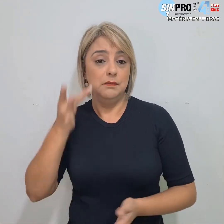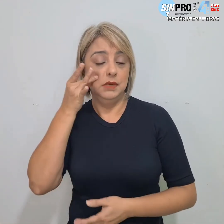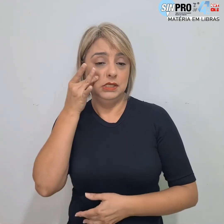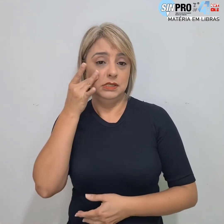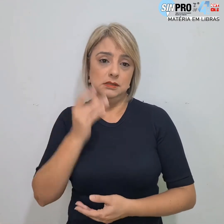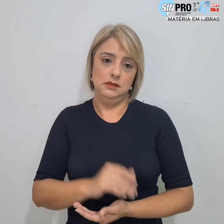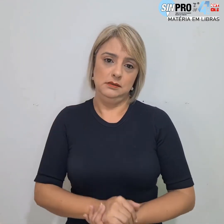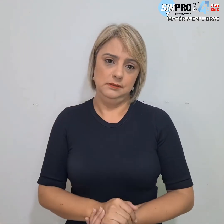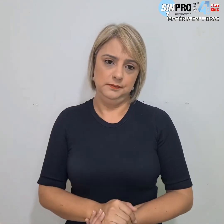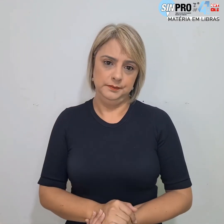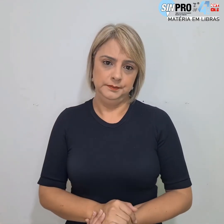afirma.